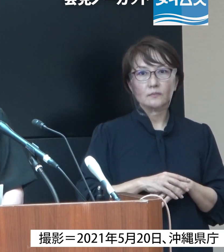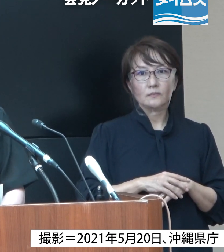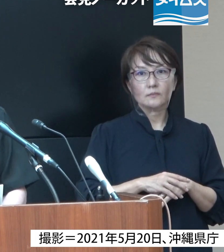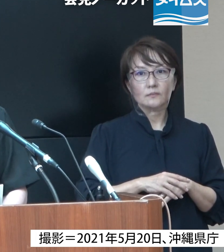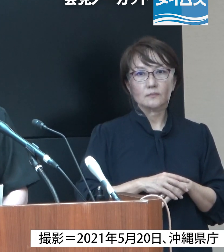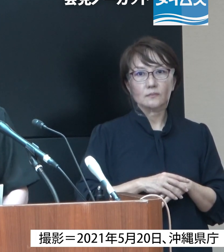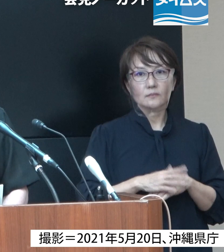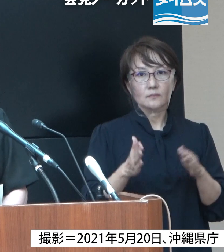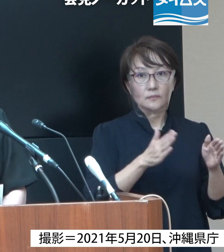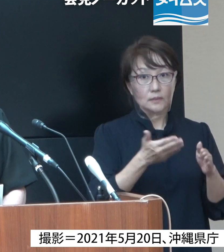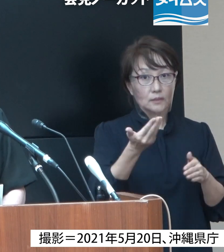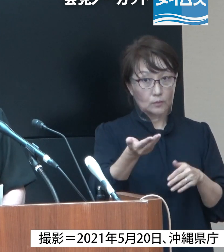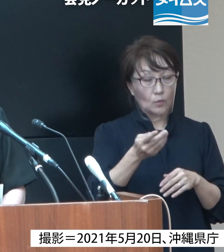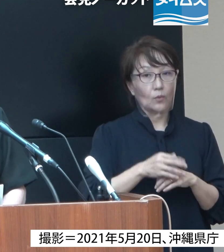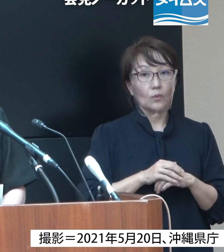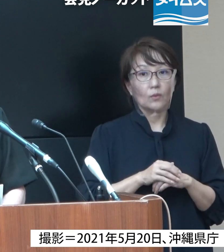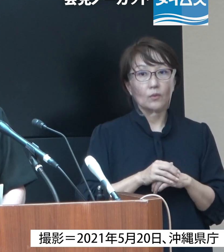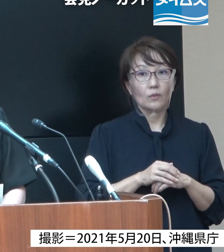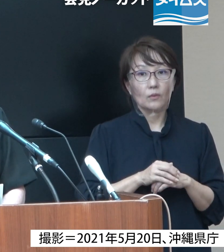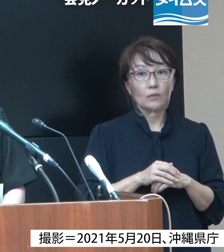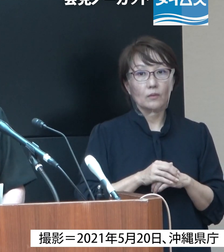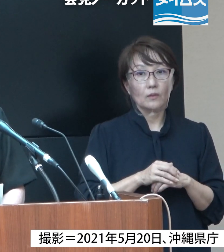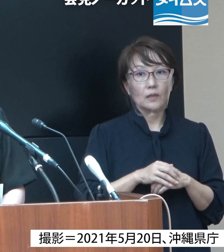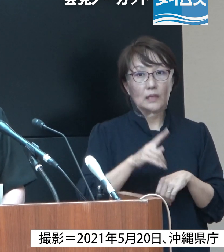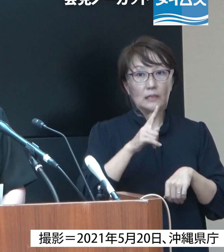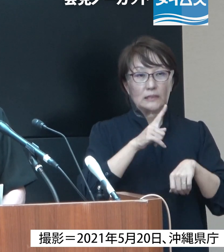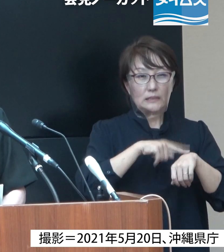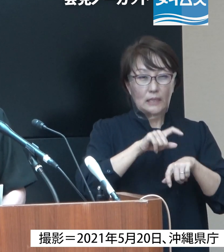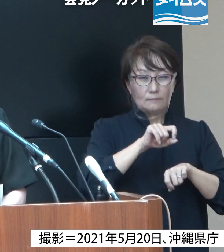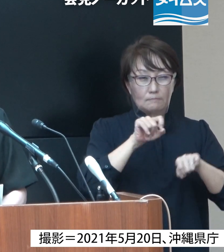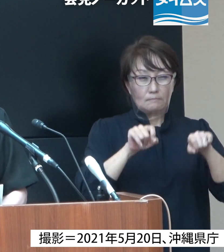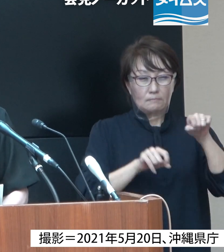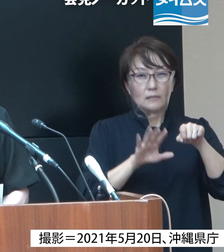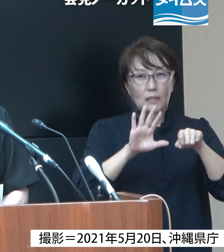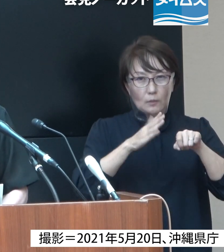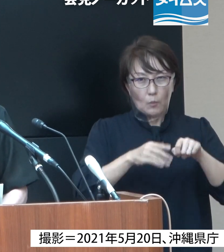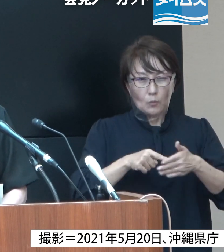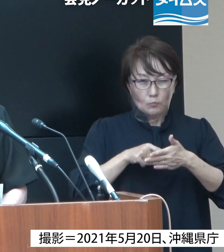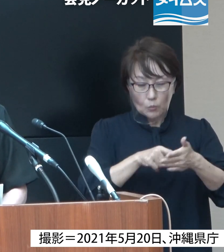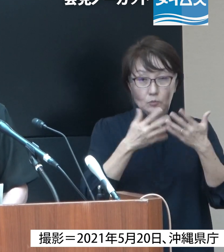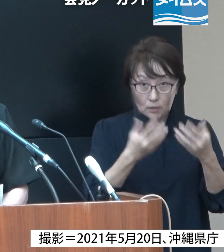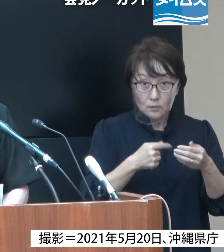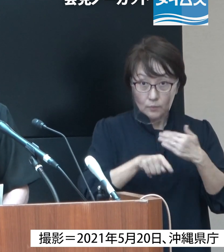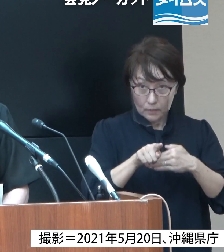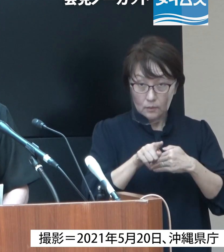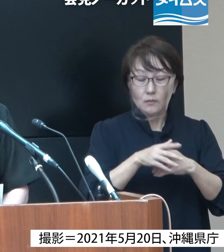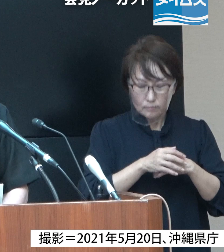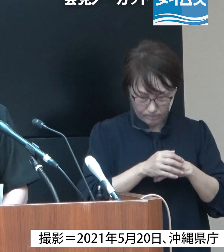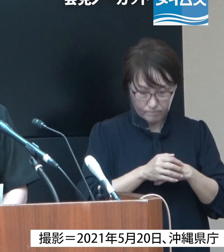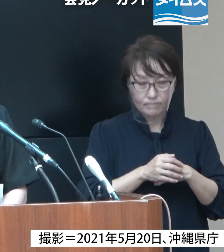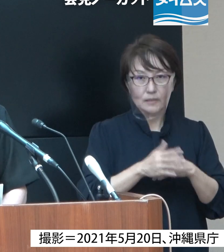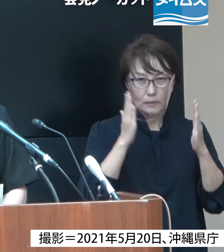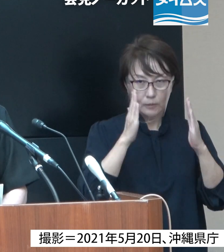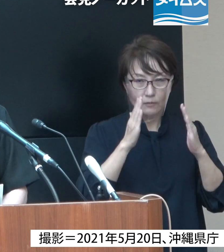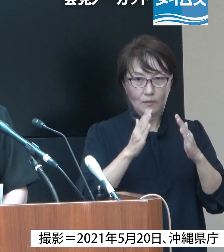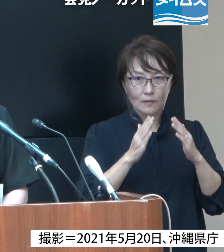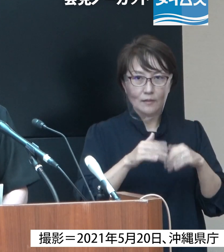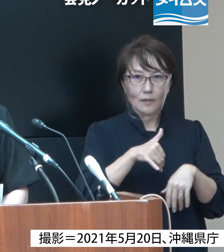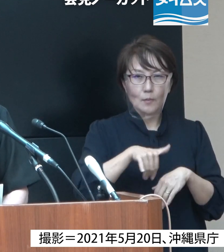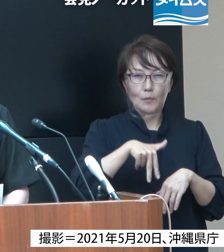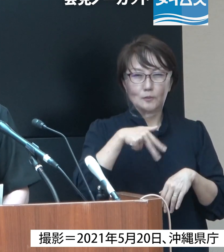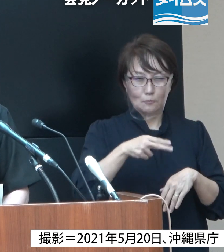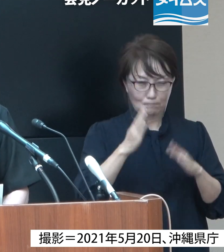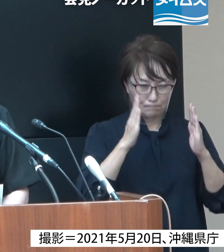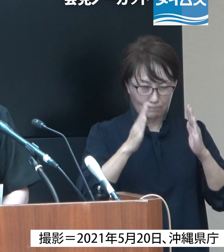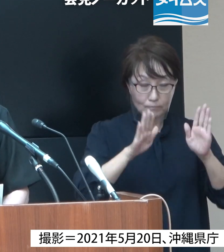すみません、そうすると、時間がかかったけれども、ばかりベストを尽くしたということでいいでしょうか？ ベストを尽くしたというか、